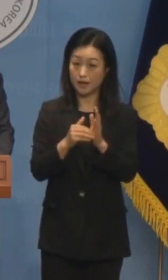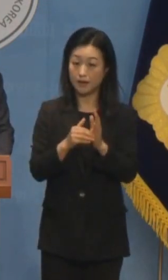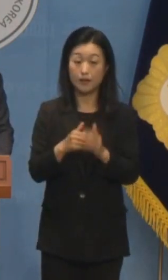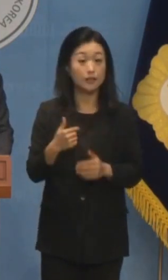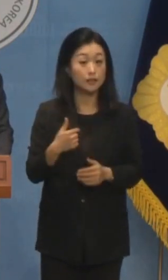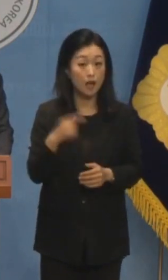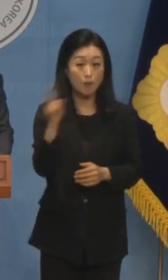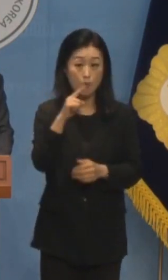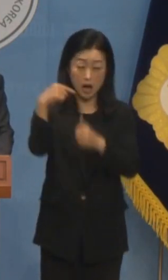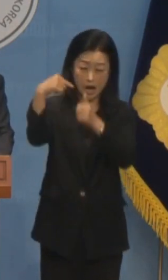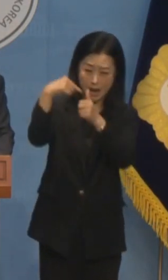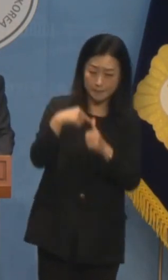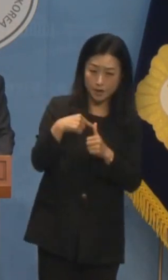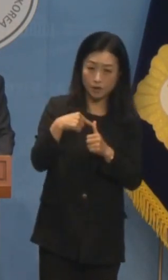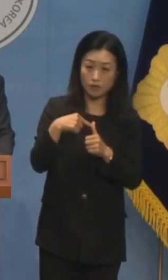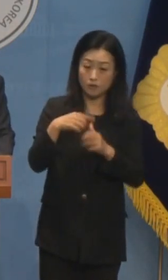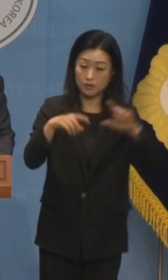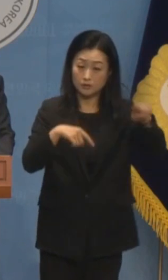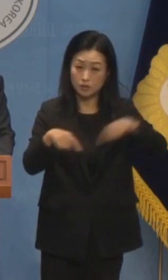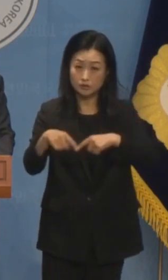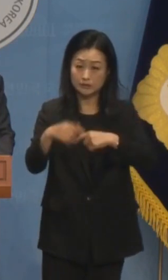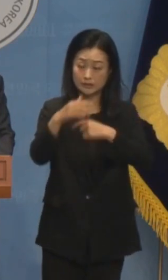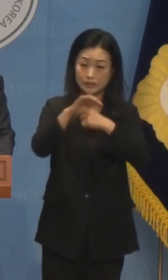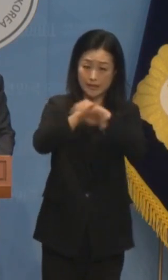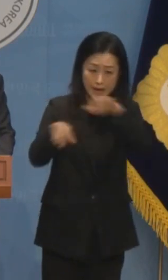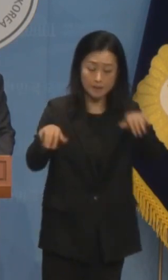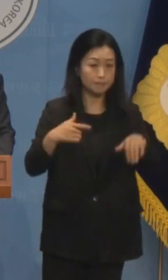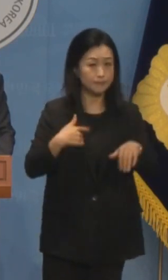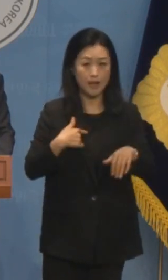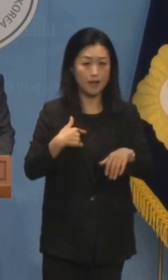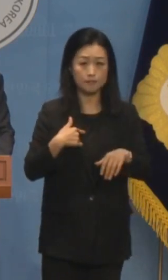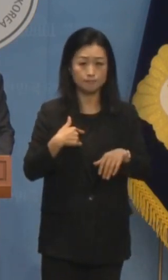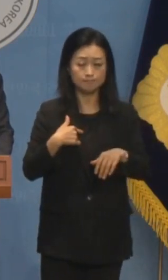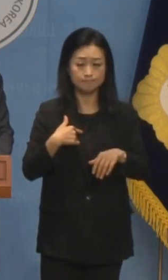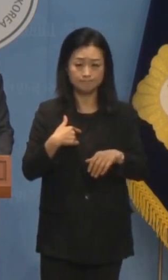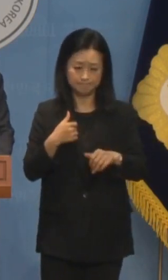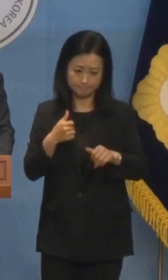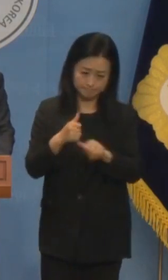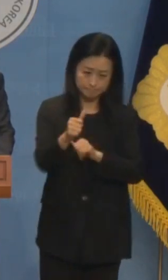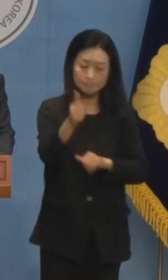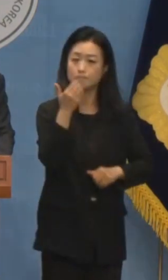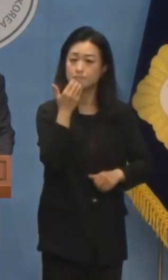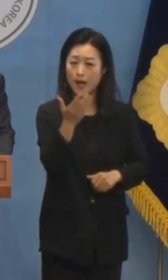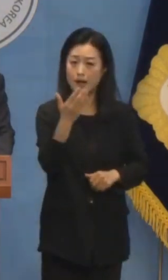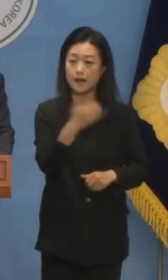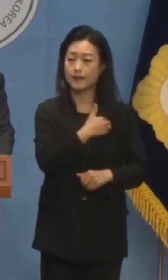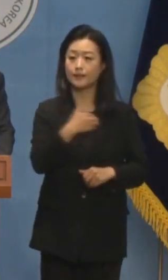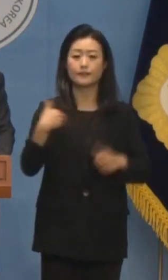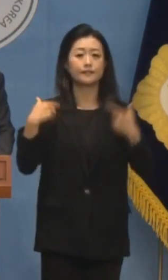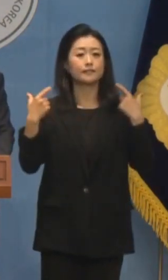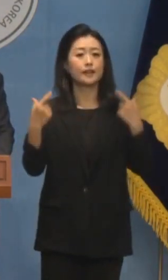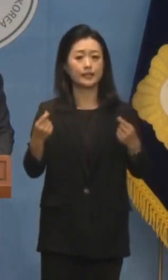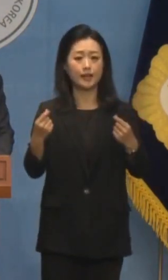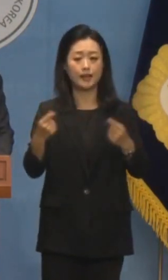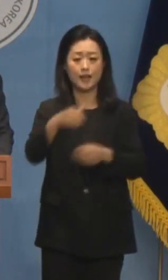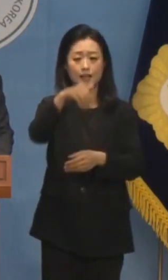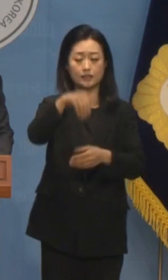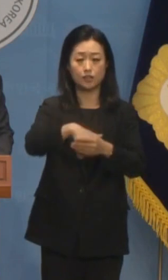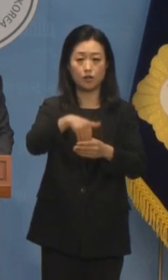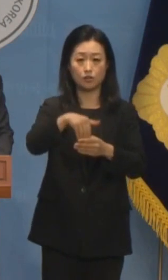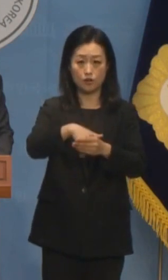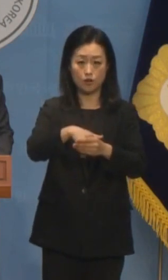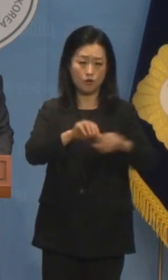부당한 압력과 정치 개입에도 굴하지 않고 끝까지 당당하게